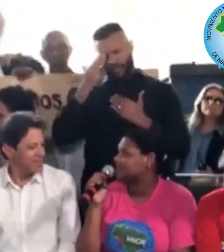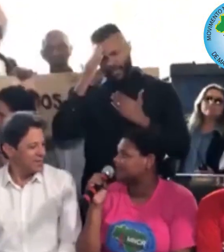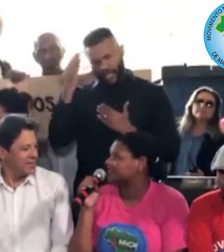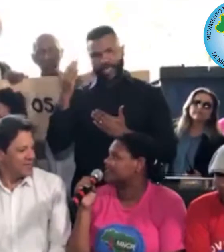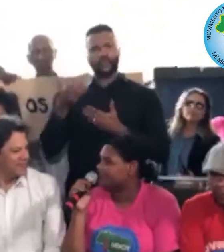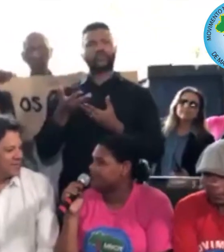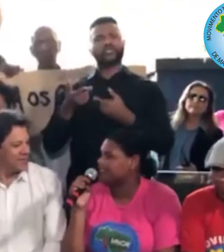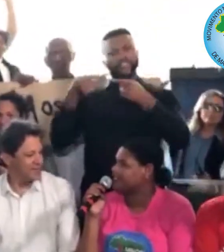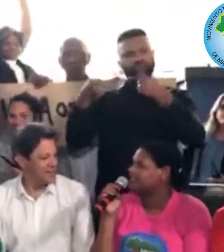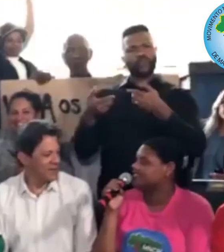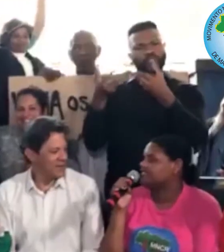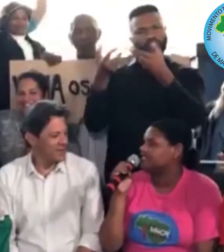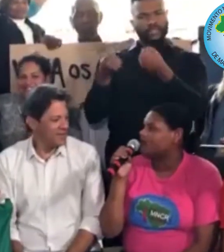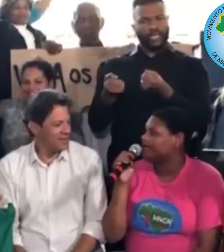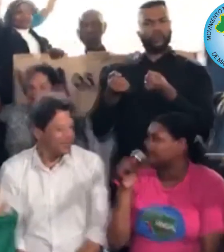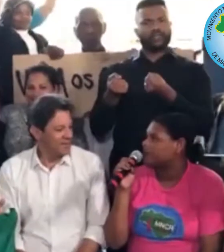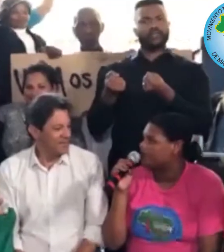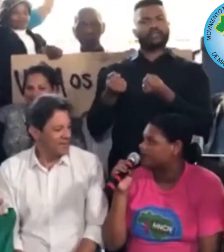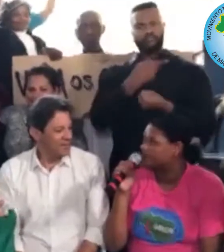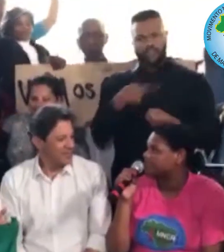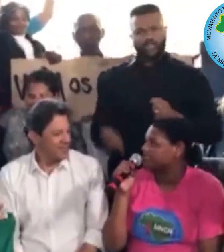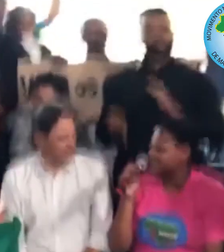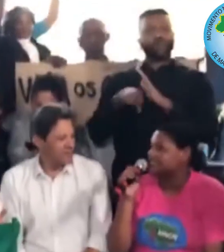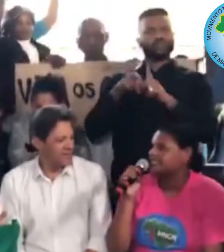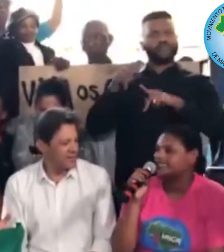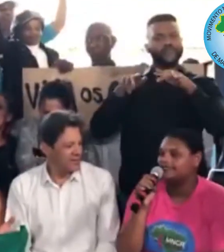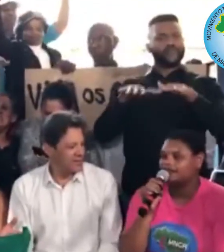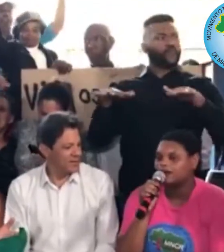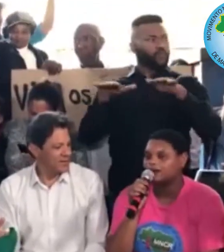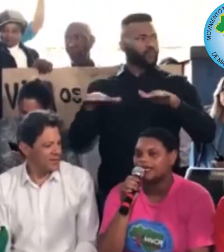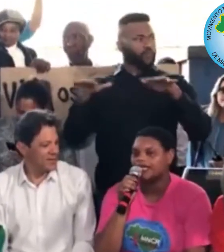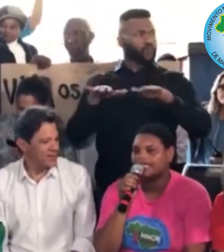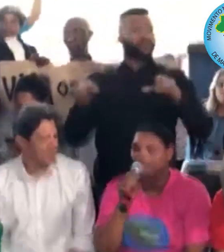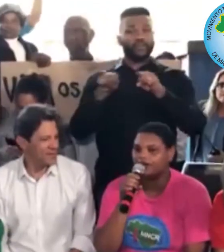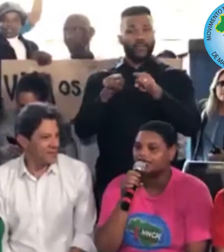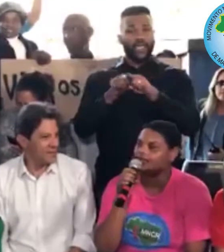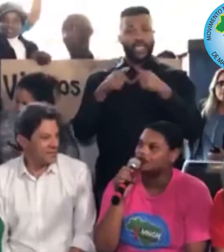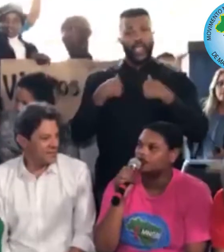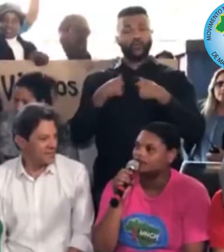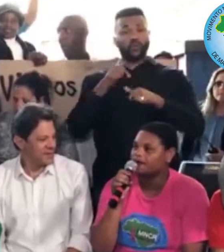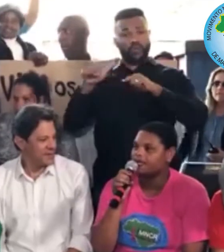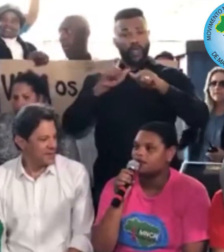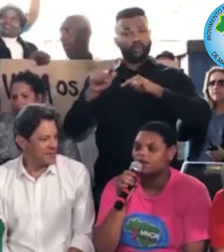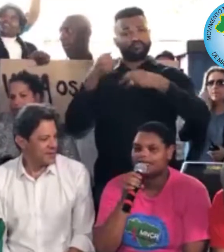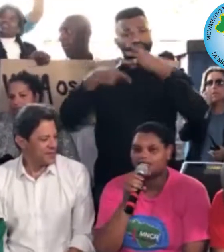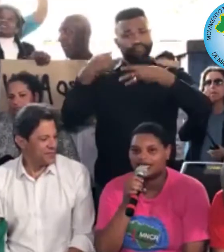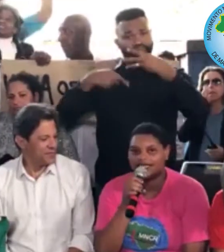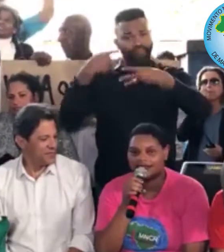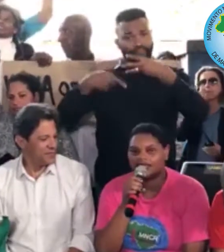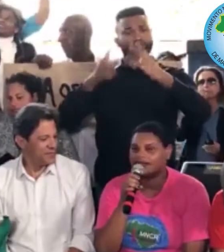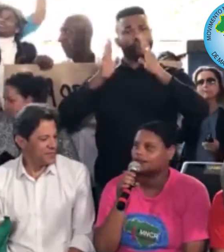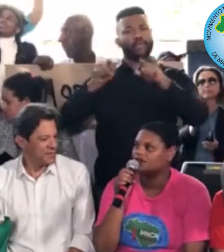ter aceitado esse desafio de governar para o povo. Né? Então, eu, enquanto catadora, como